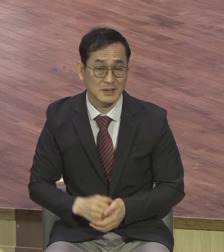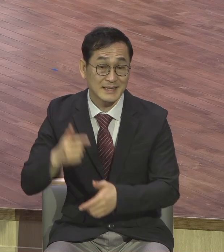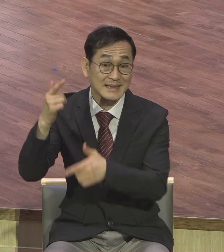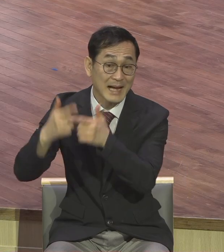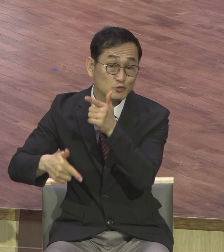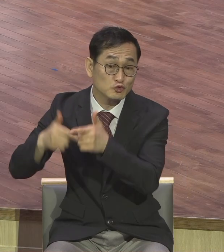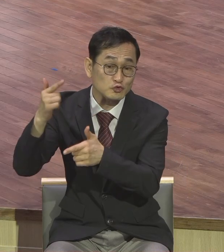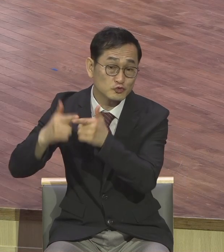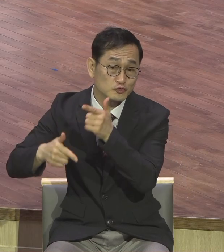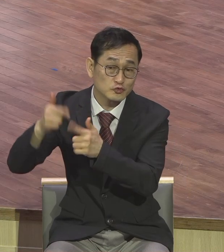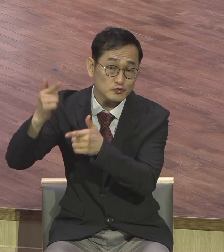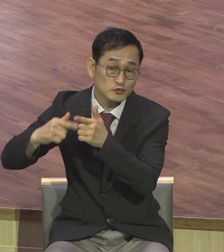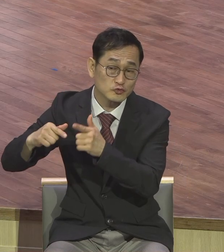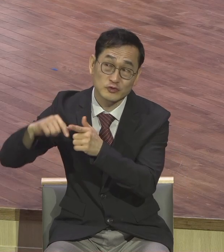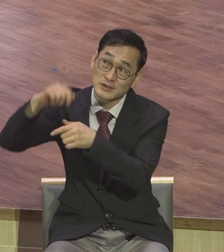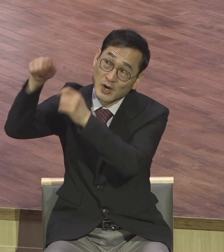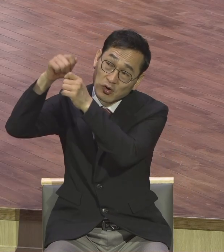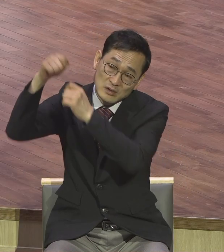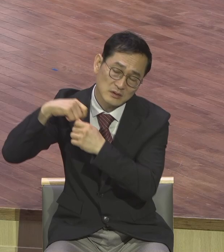부러져가지고